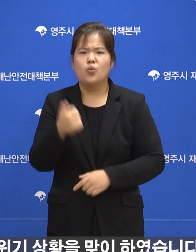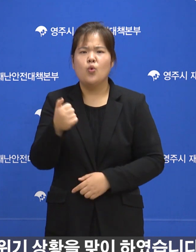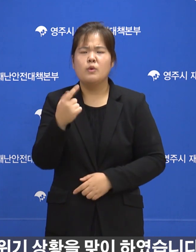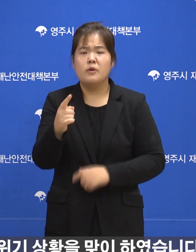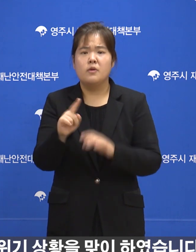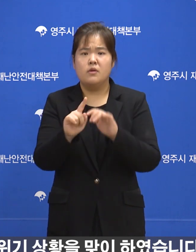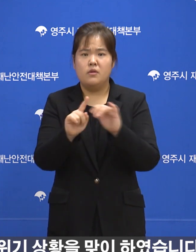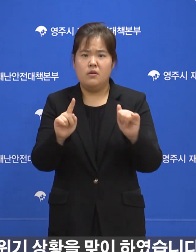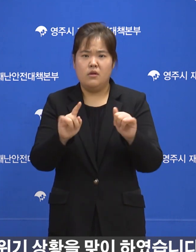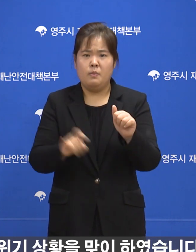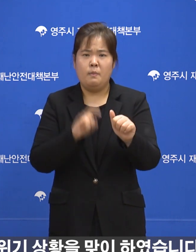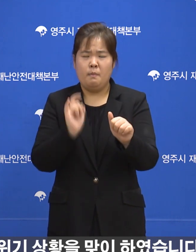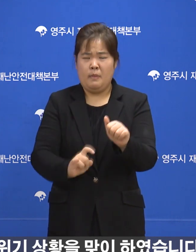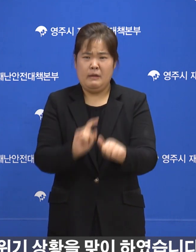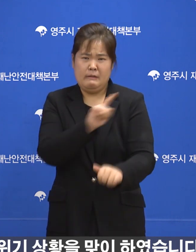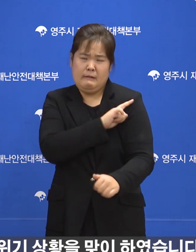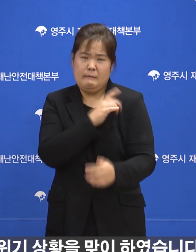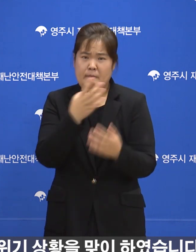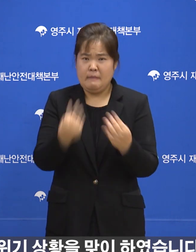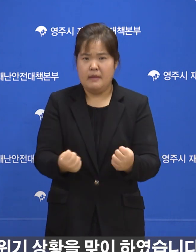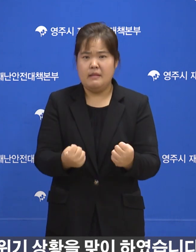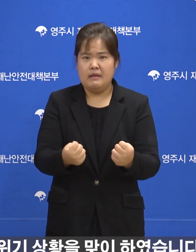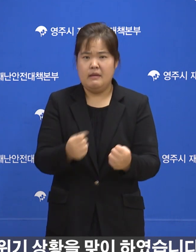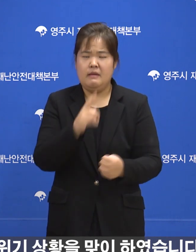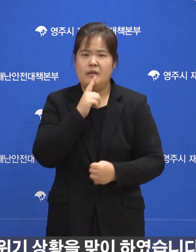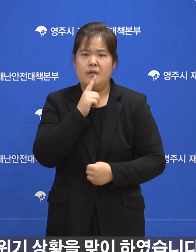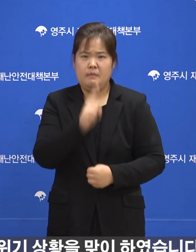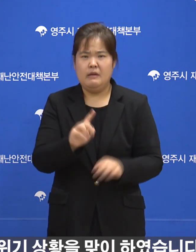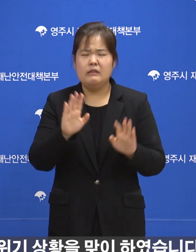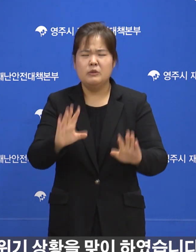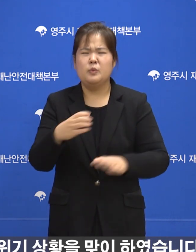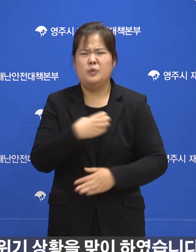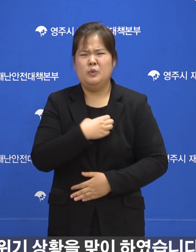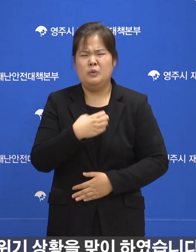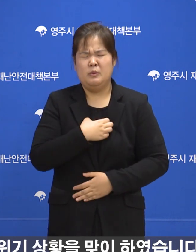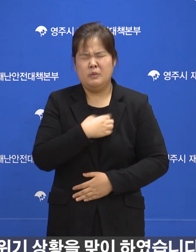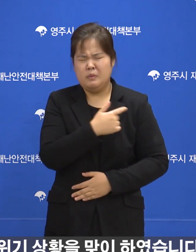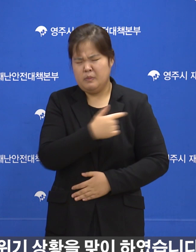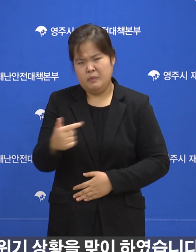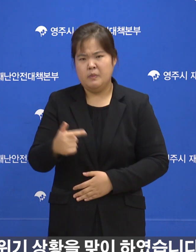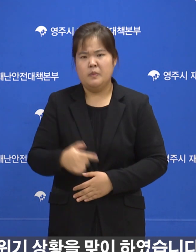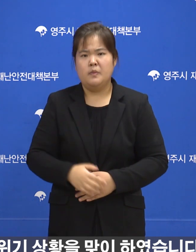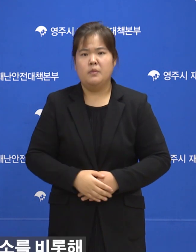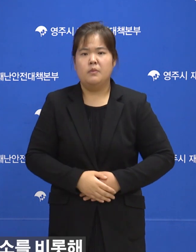기록하며 코로나19 발생 이후 가장 큰 지역적 위기 상황을 맞이하였습니다.